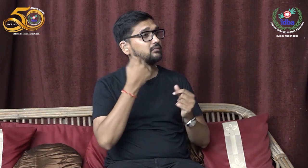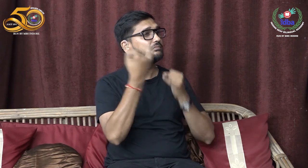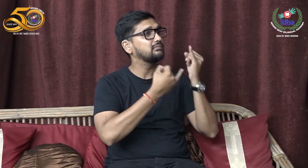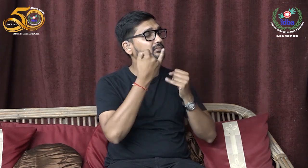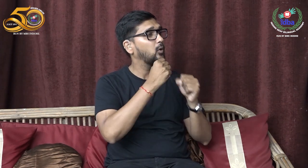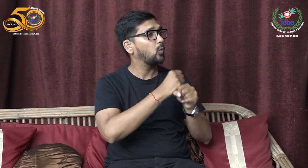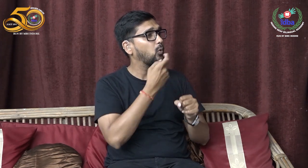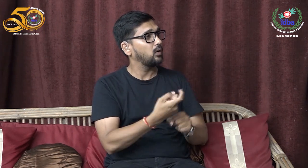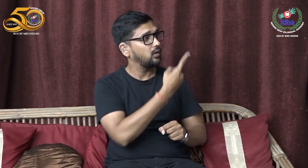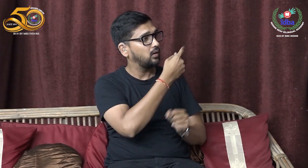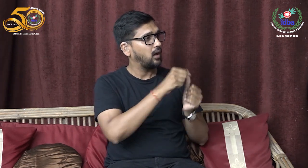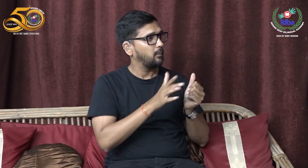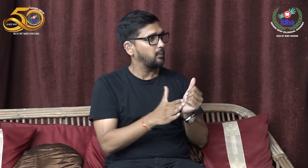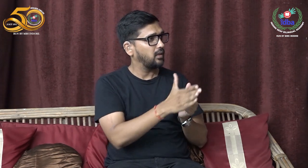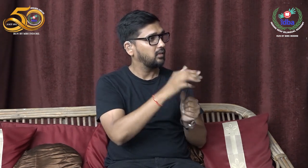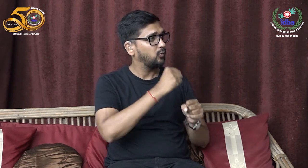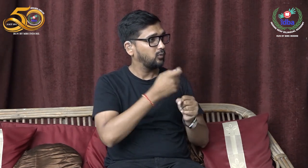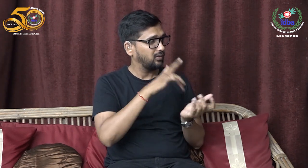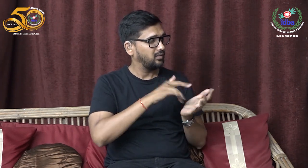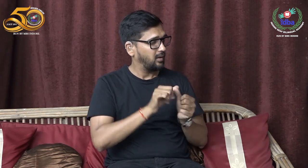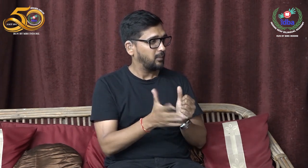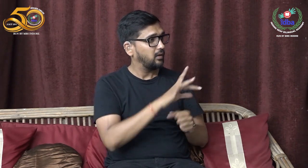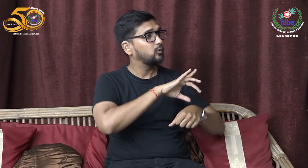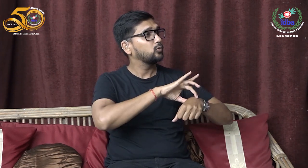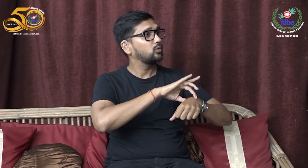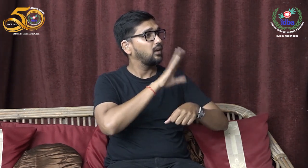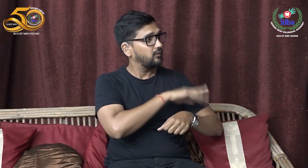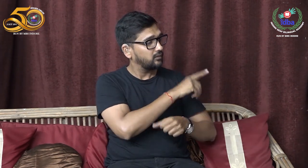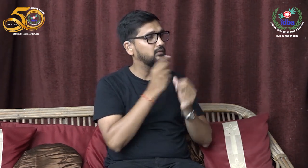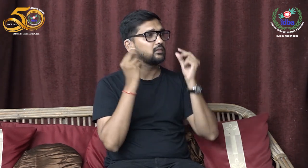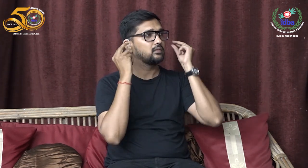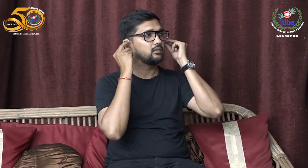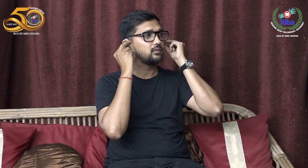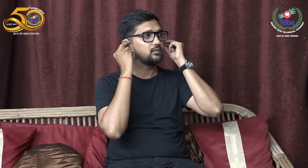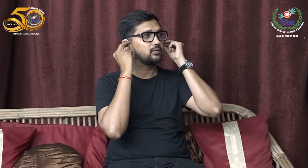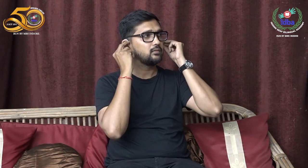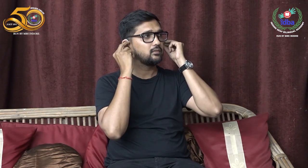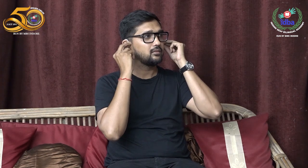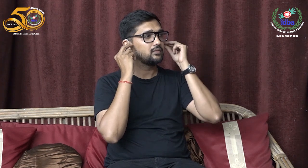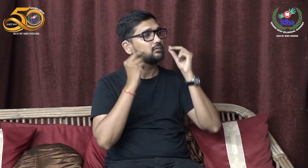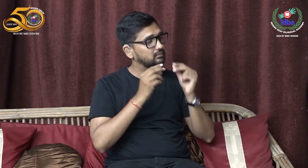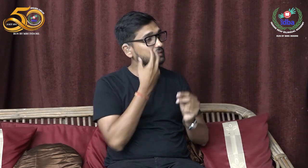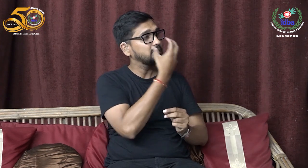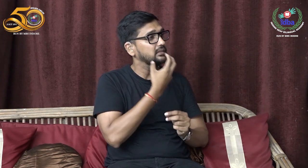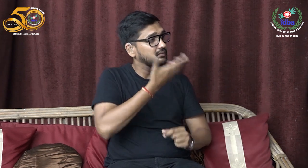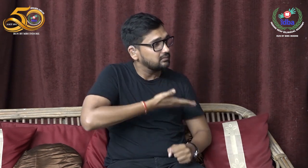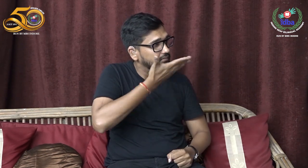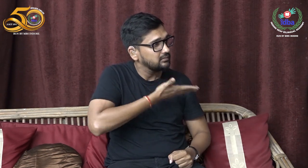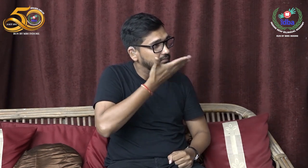ही बस मैं काम कर सकता था, पढ़ सकता समझता था। बट देन डॉक्टर के पास हम लोग गए तो उन्होंने हमें ये दिया, चेकअप करवाया,